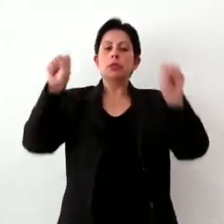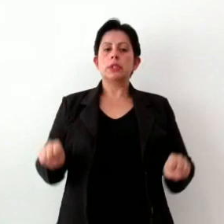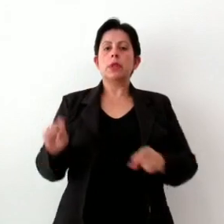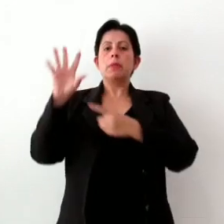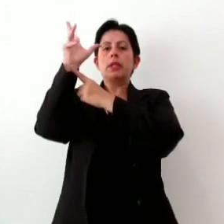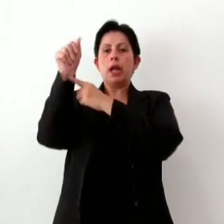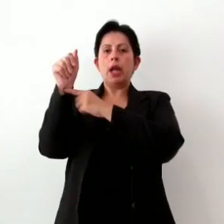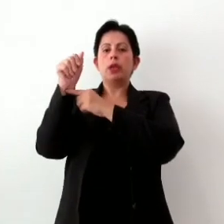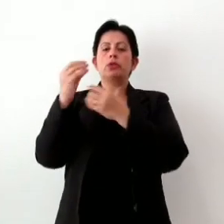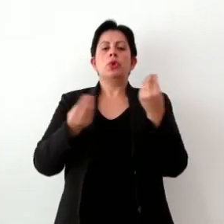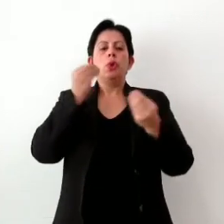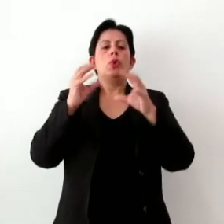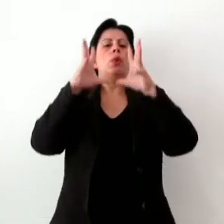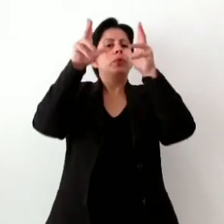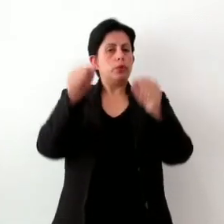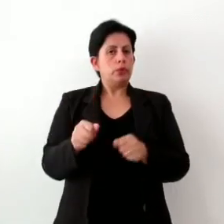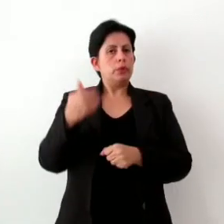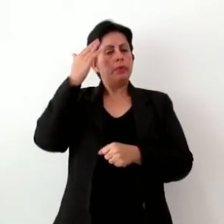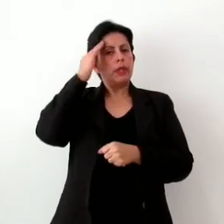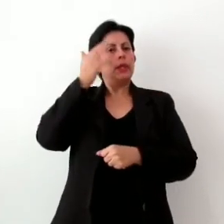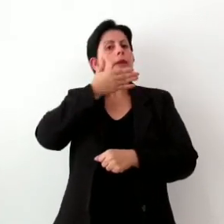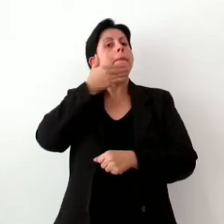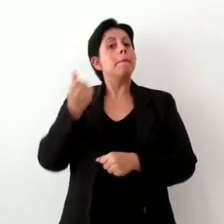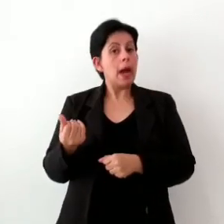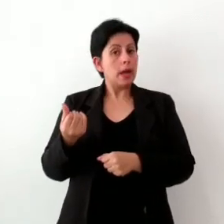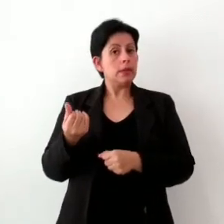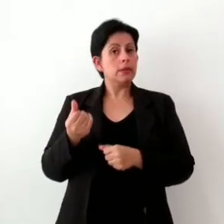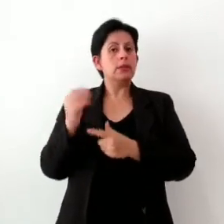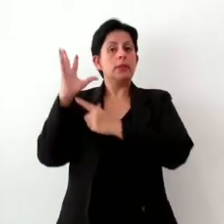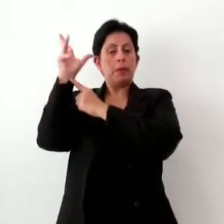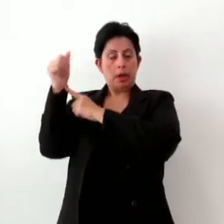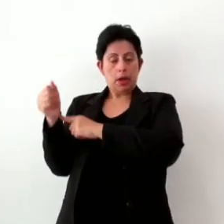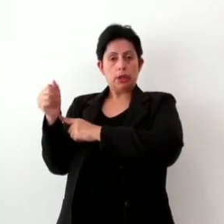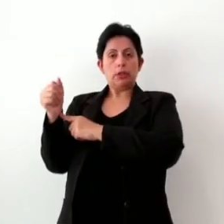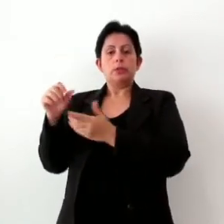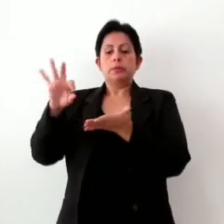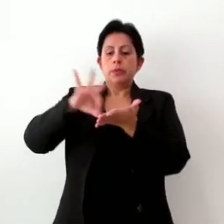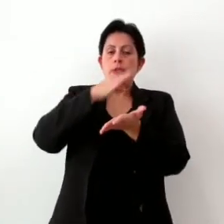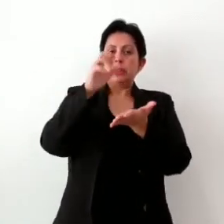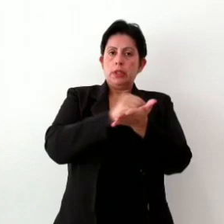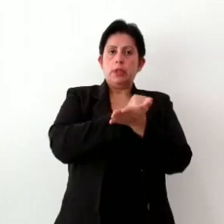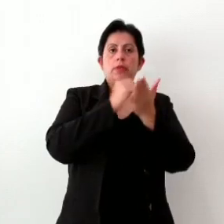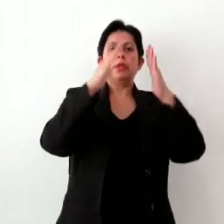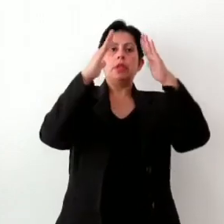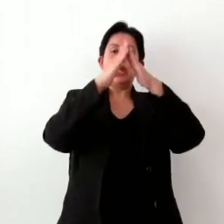todo. Para entender mais sobre questões contemporâneas por meio da arte, inscreva-se na Casa do Saber.